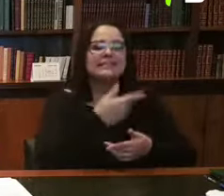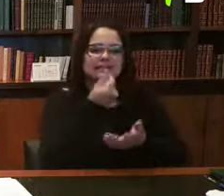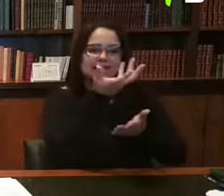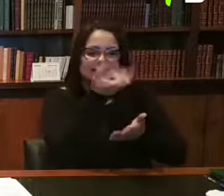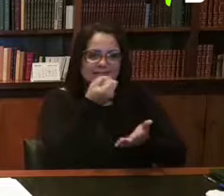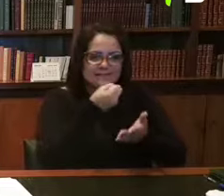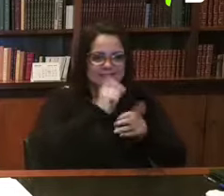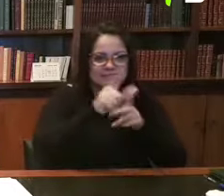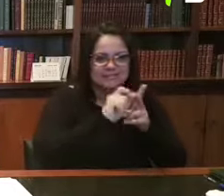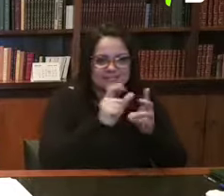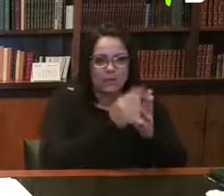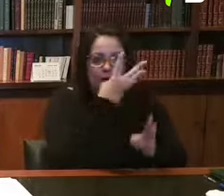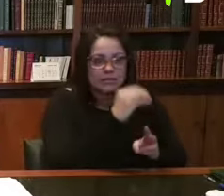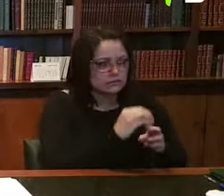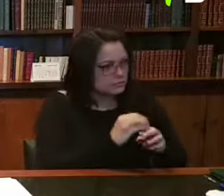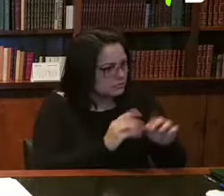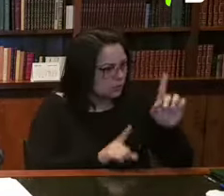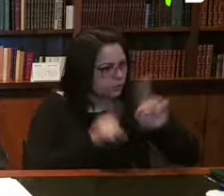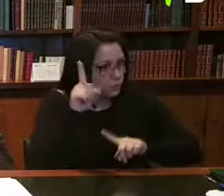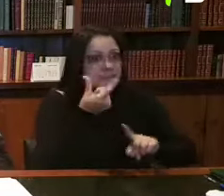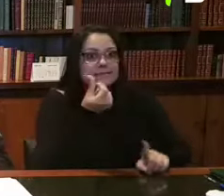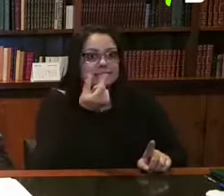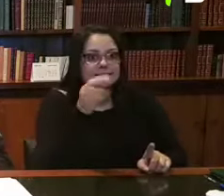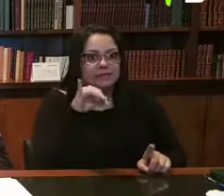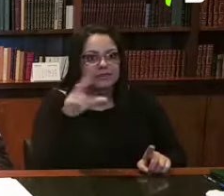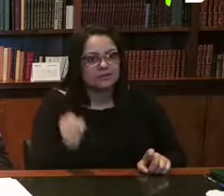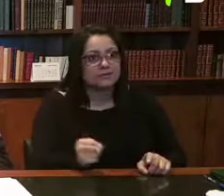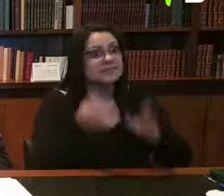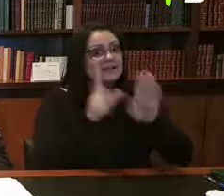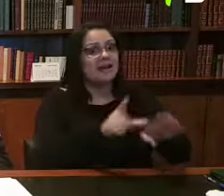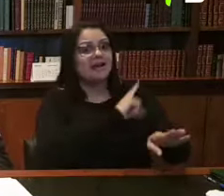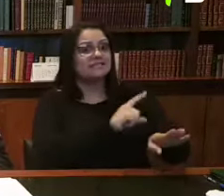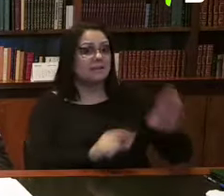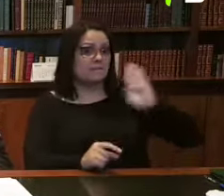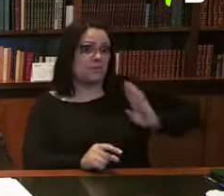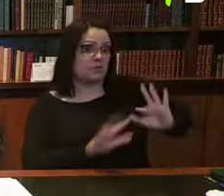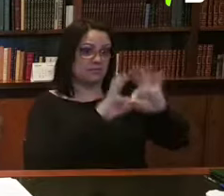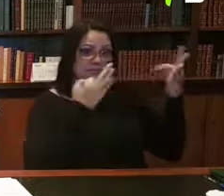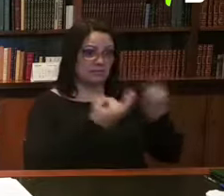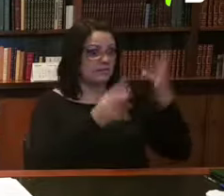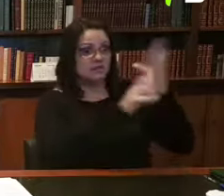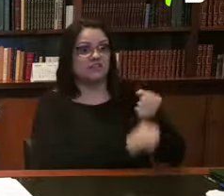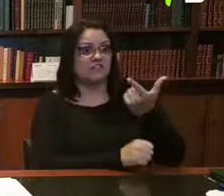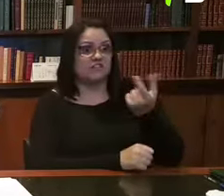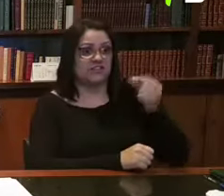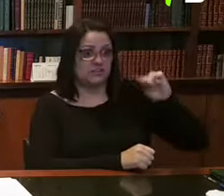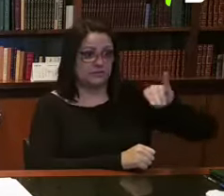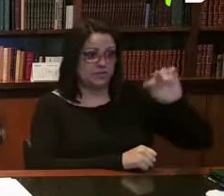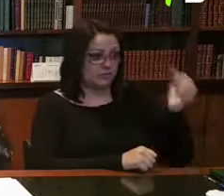tá em 60 milhões de parecer dos 60 milhões entrar porque tinha o bolsa família que já tinha um vida e aí uns